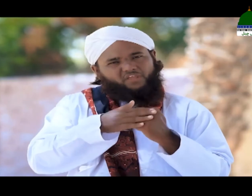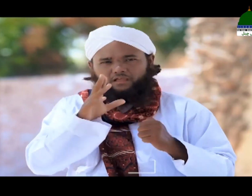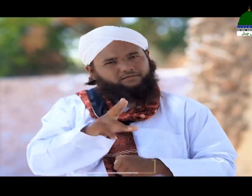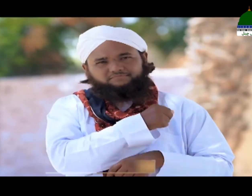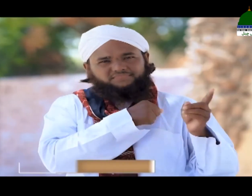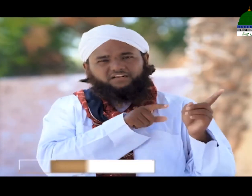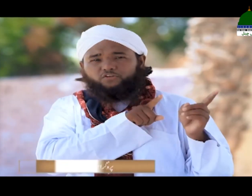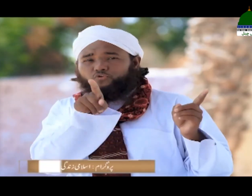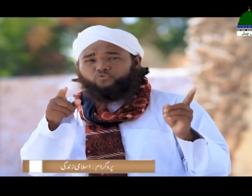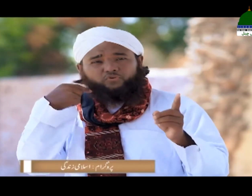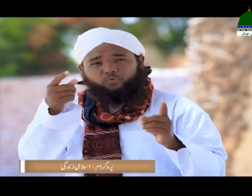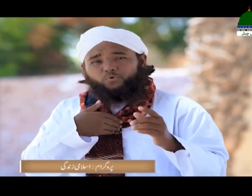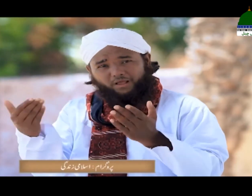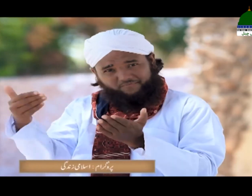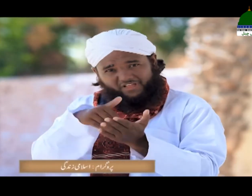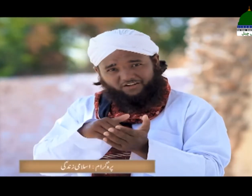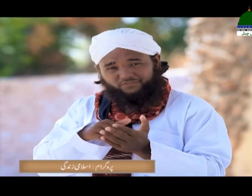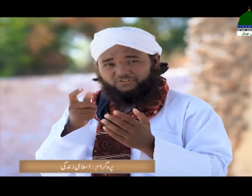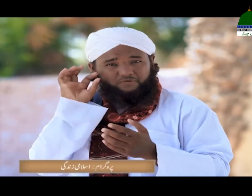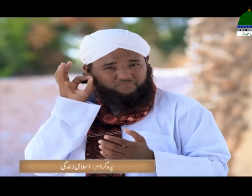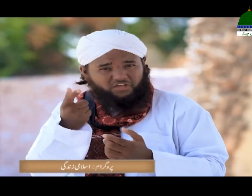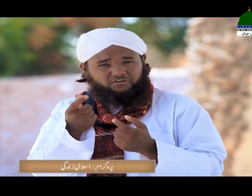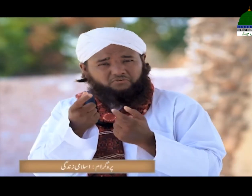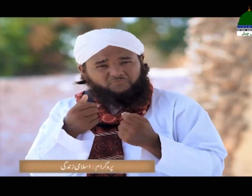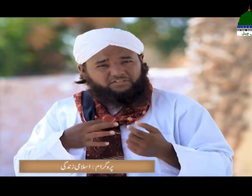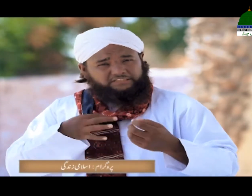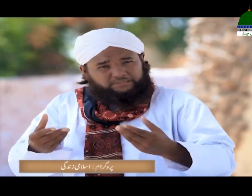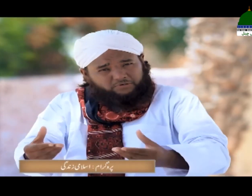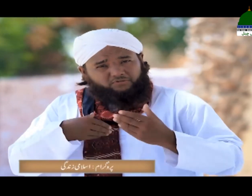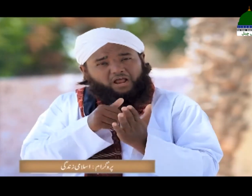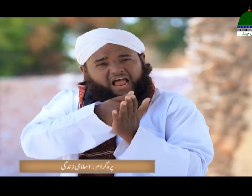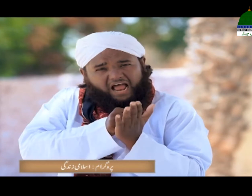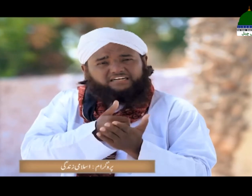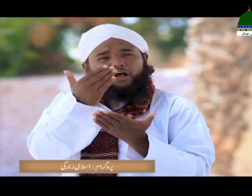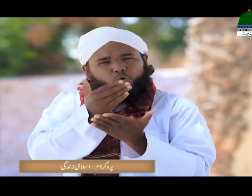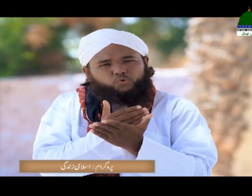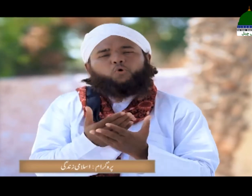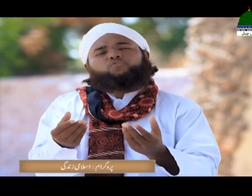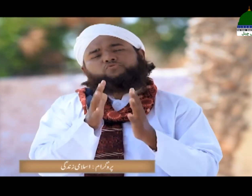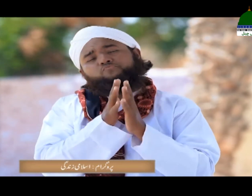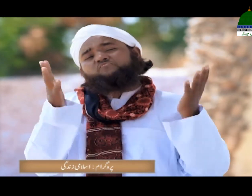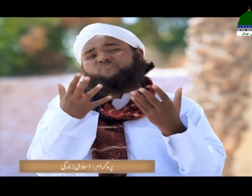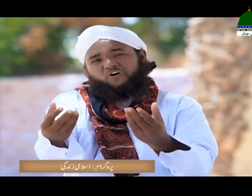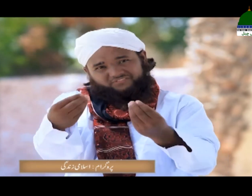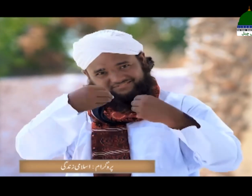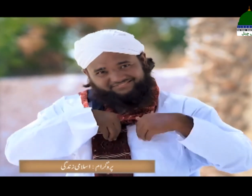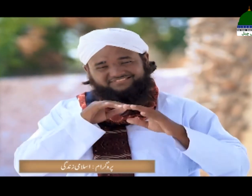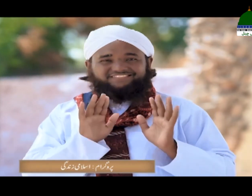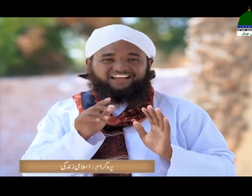ہمیں بہت سارے درہم و دینار اور عمدہ کپڑے دیے، آٹا اور گوشت وغیرہ بھی کافی مقدار میں دیا، اور